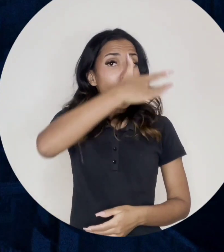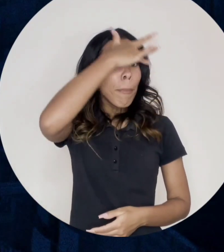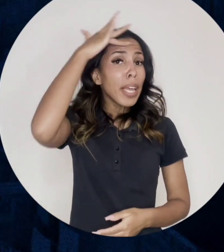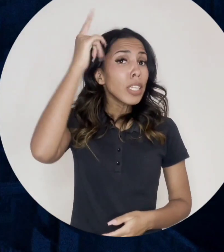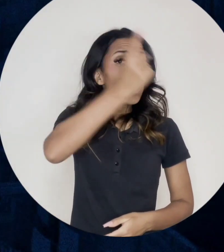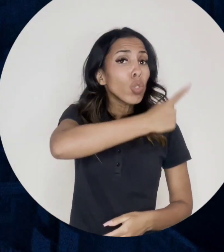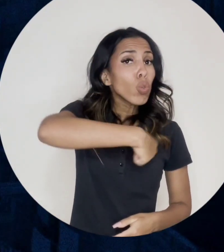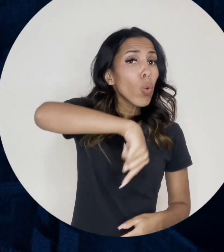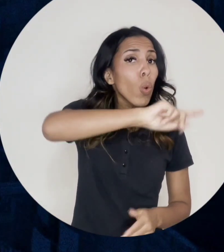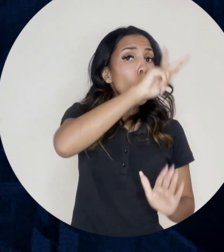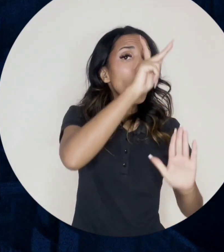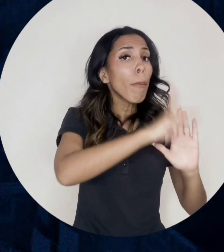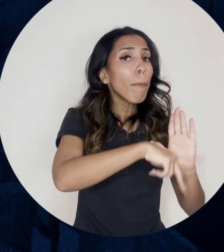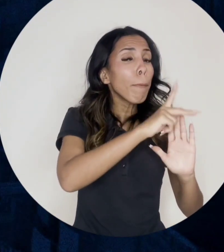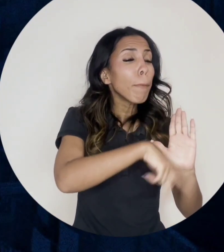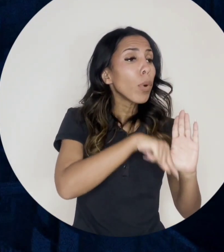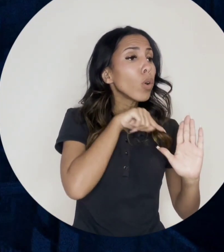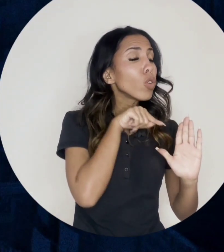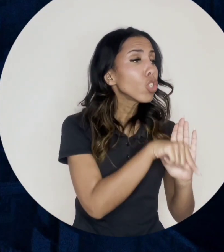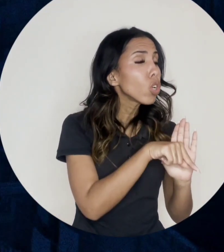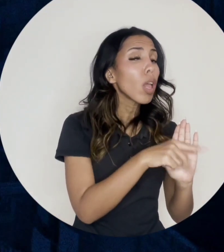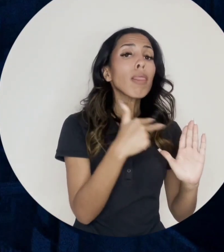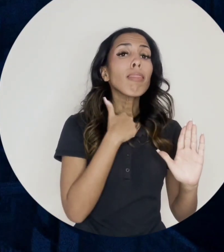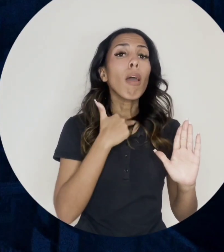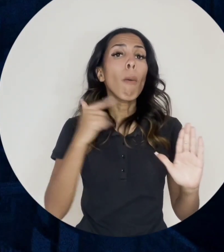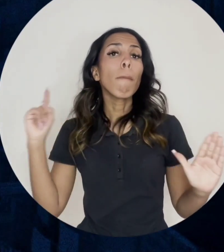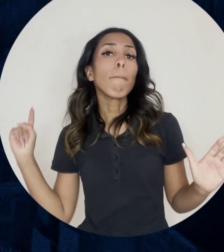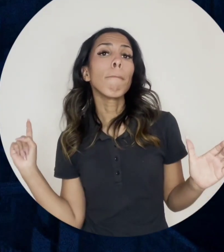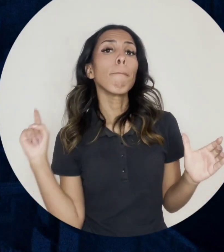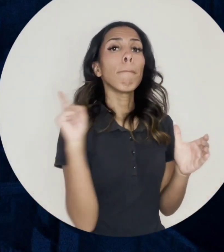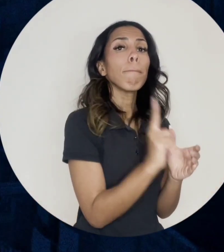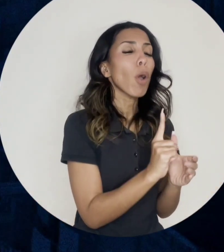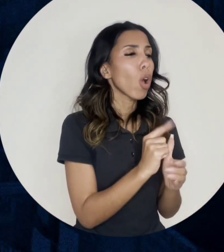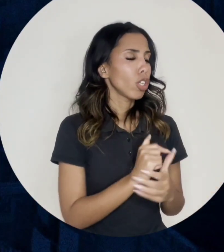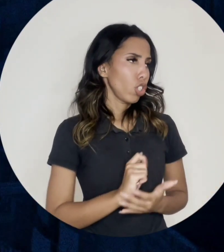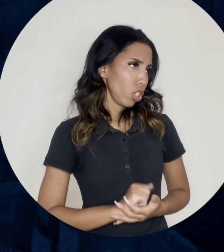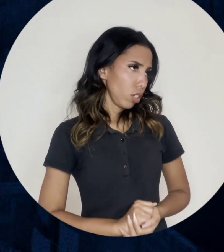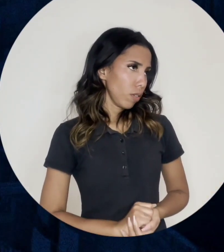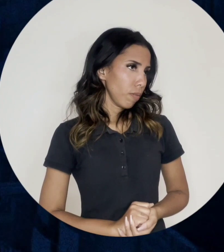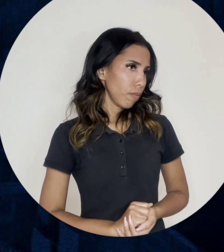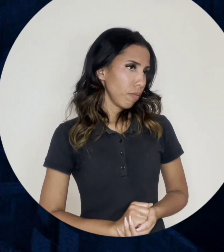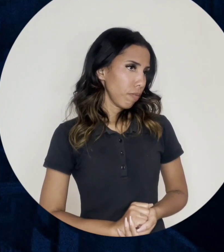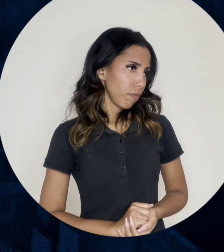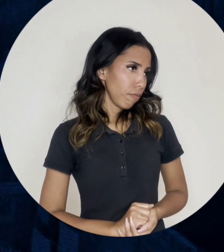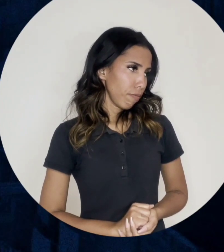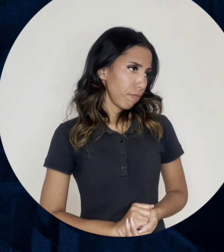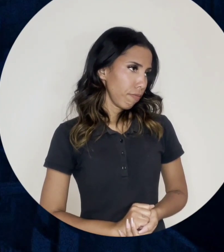do projeto falou que eles não podem